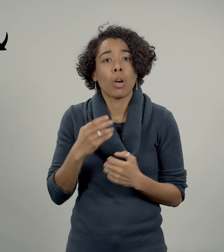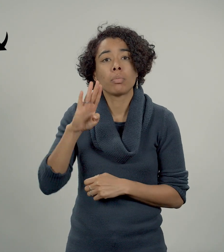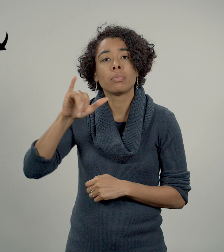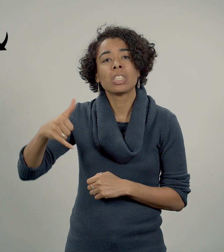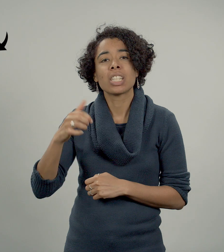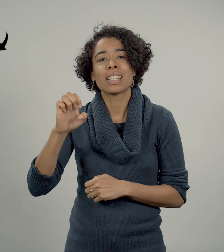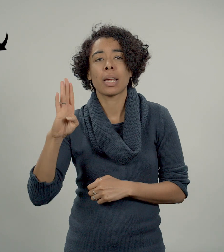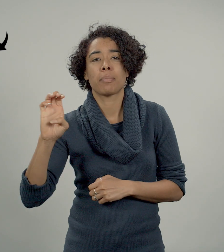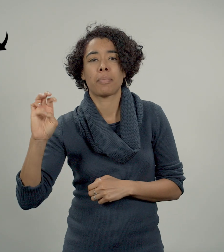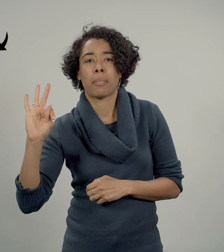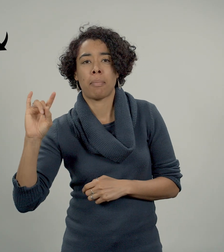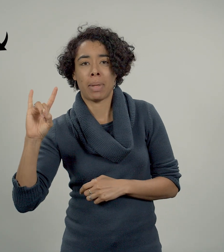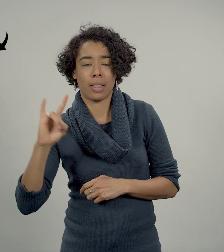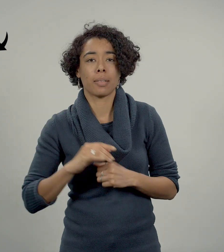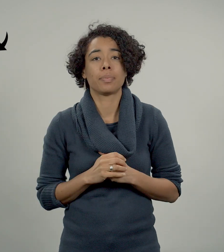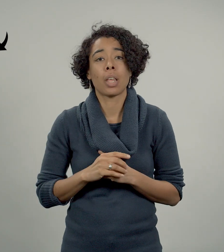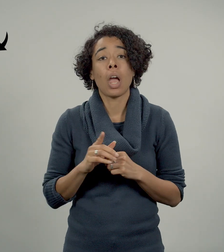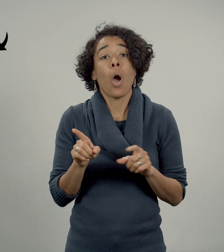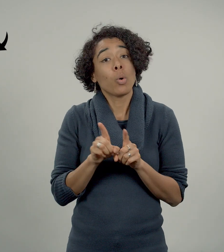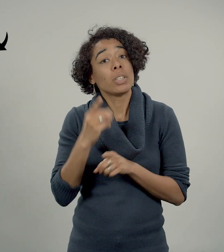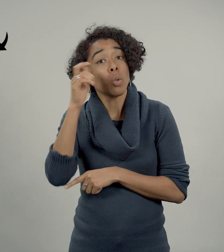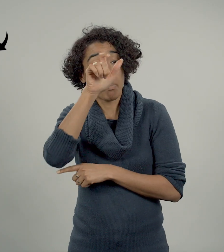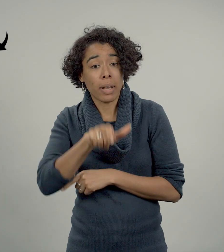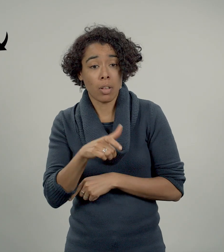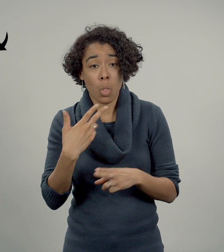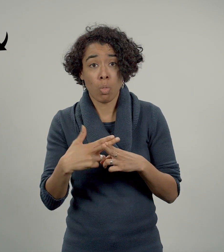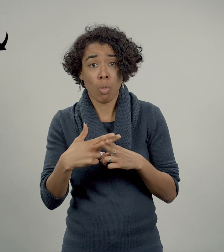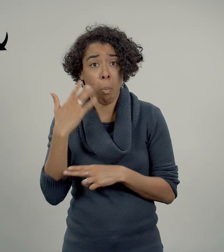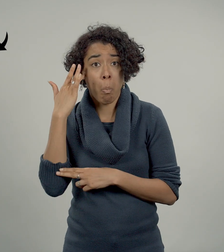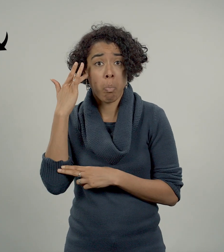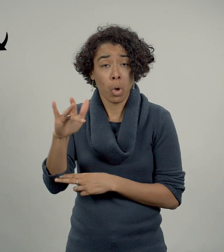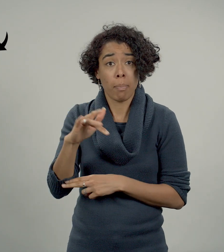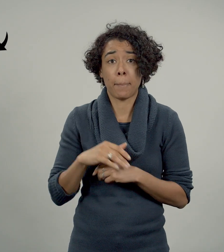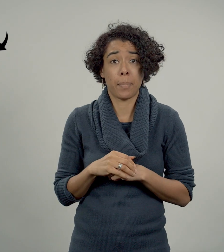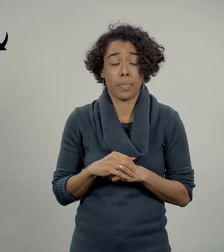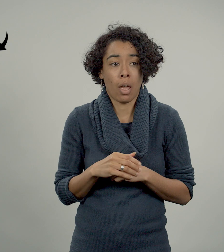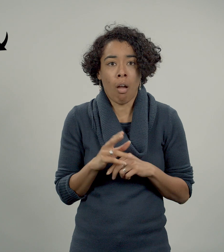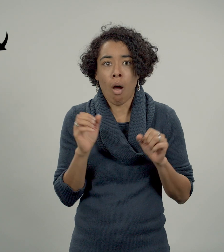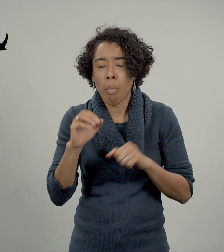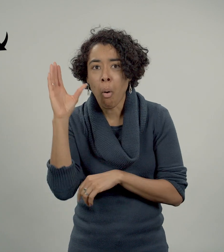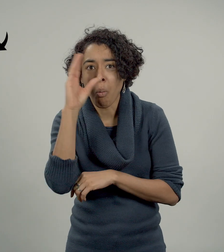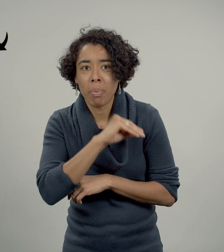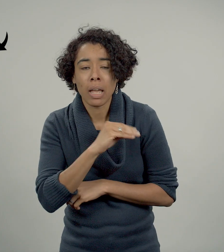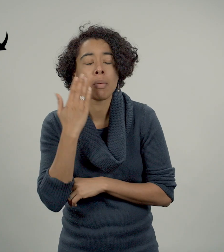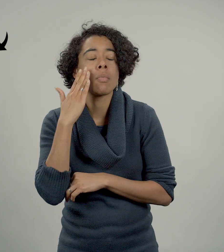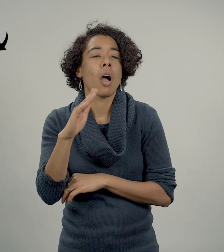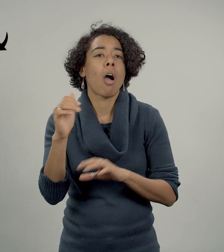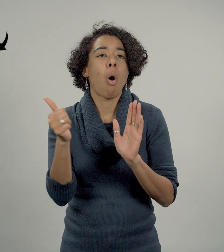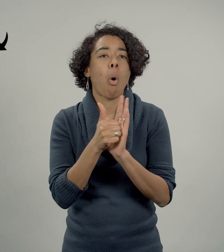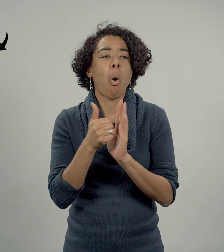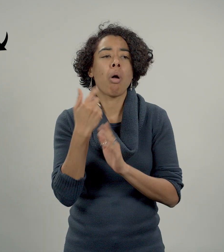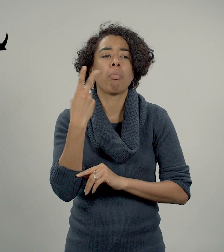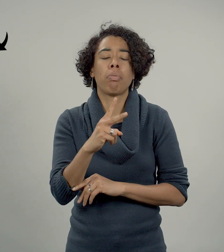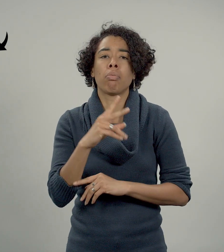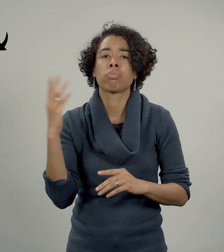Gébette. Enfin, il y a ces personnes au nom totalement inconnu, que l'on oublierait presque, mais dont le rôle fut d'une